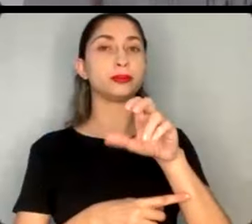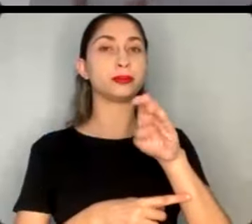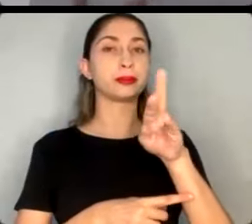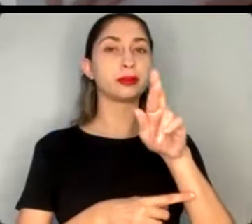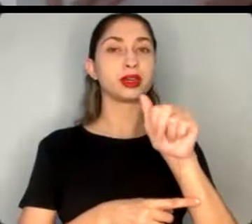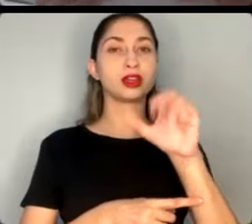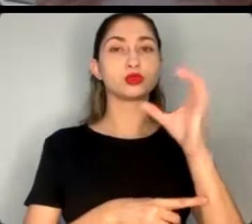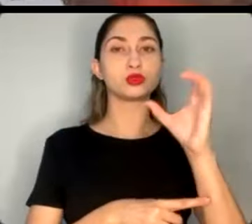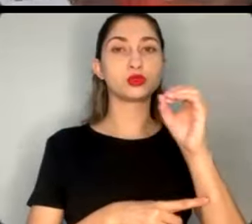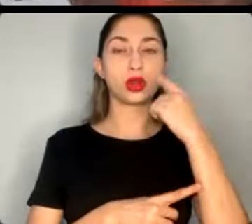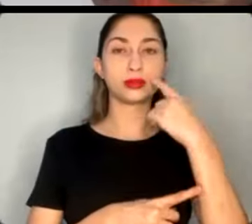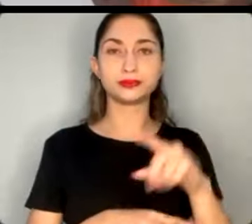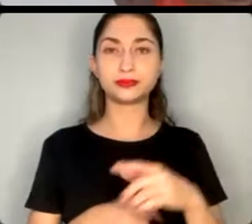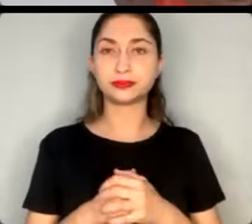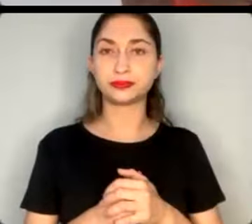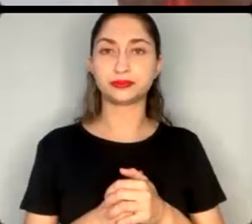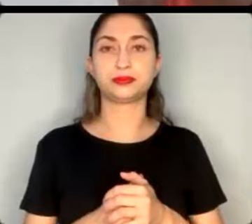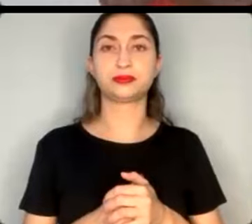aqui